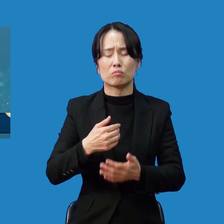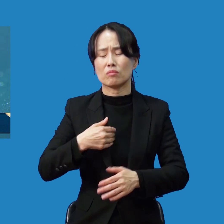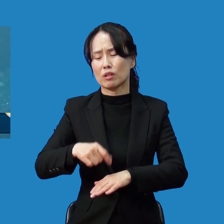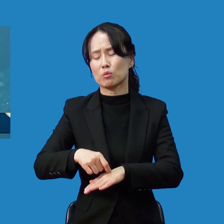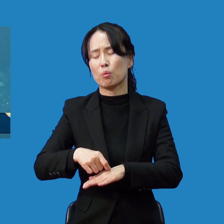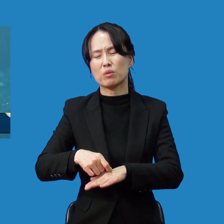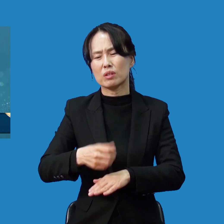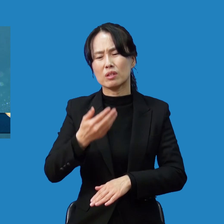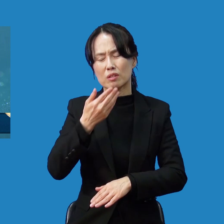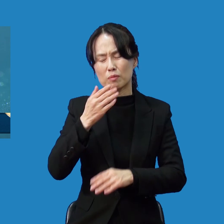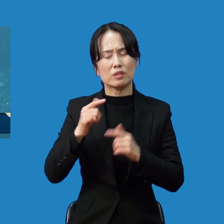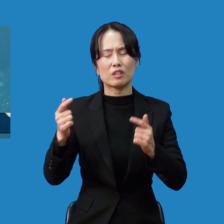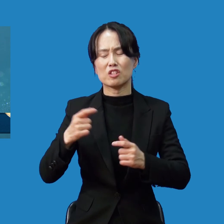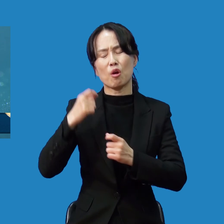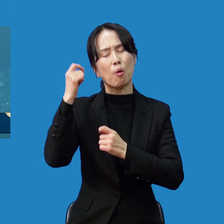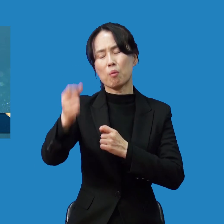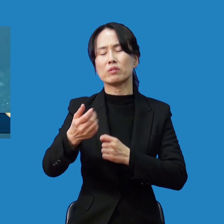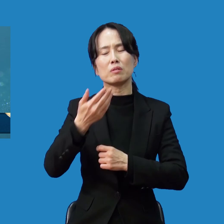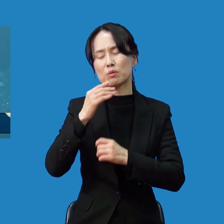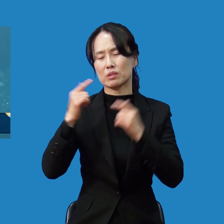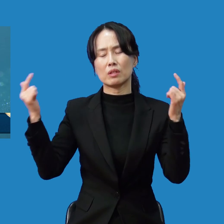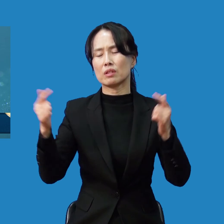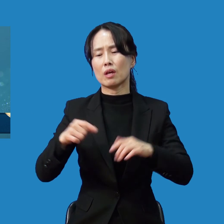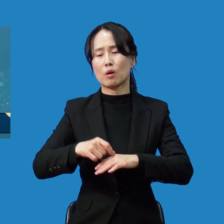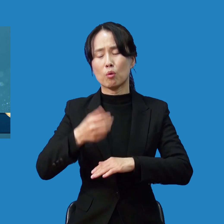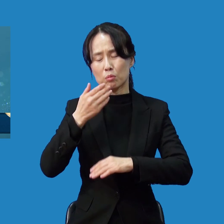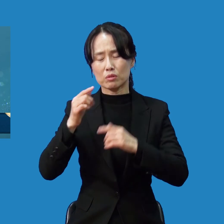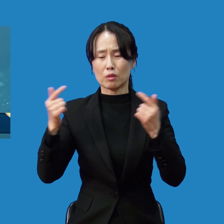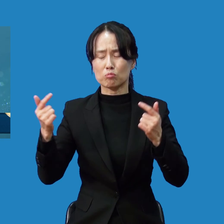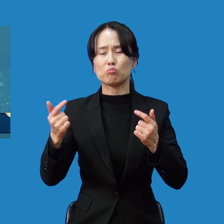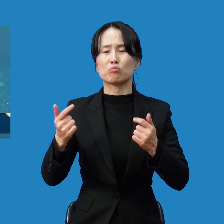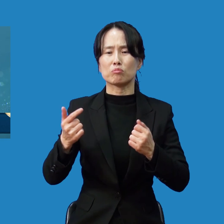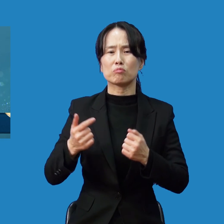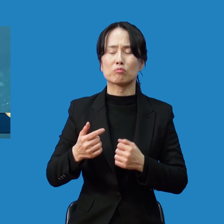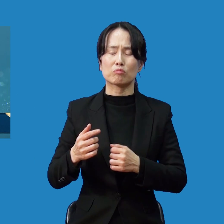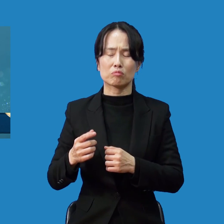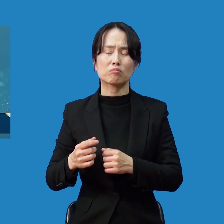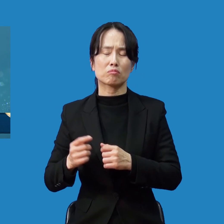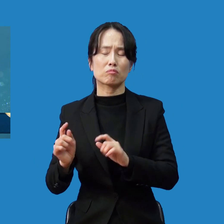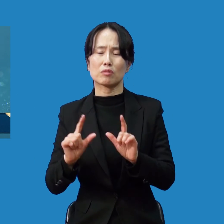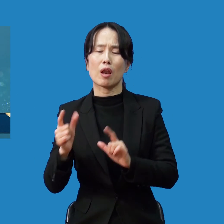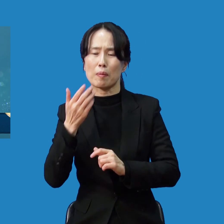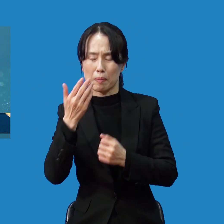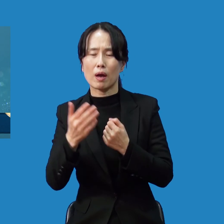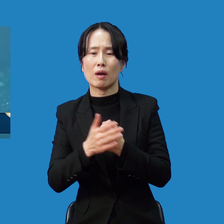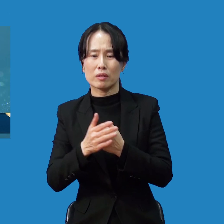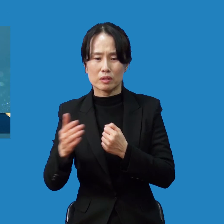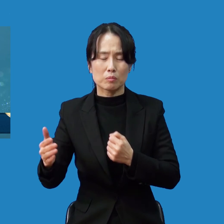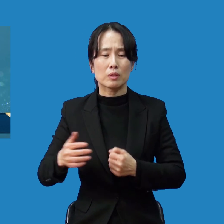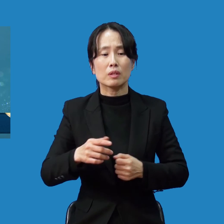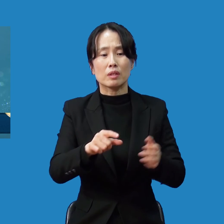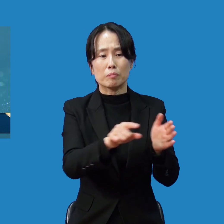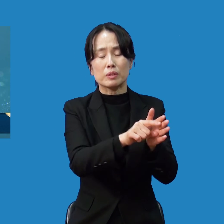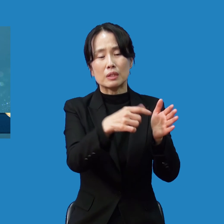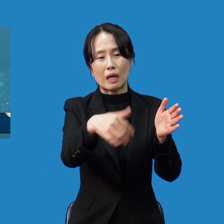하니까 살필 필요도 없고 편하다, 그런 거죠. 그렇게 될 수 있어야 됩니다.